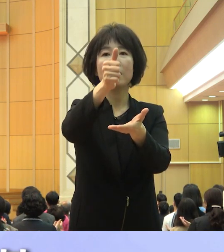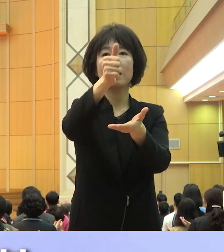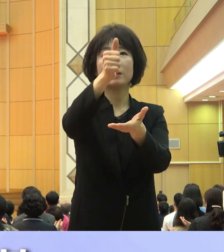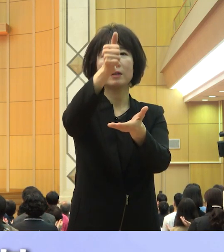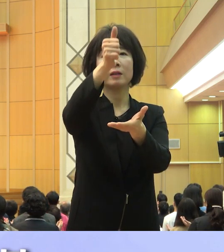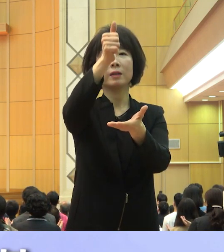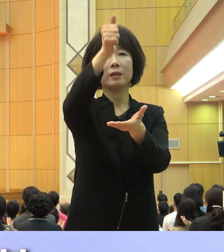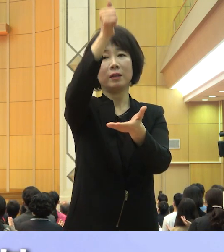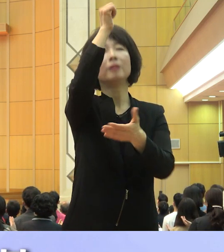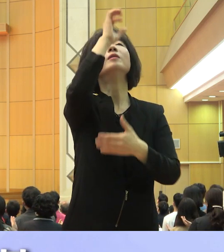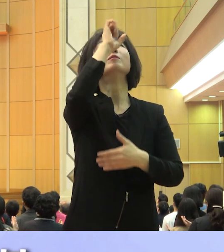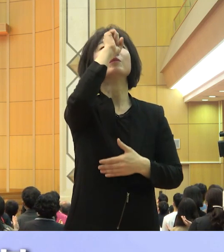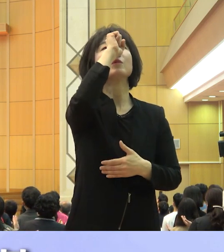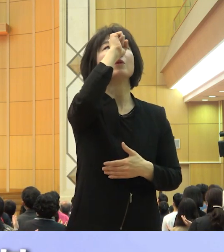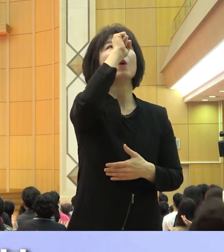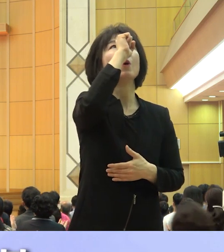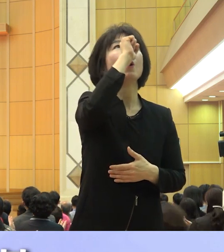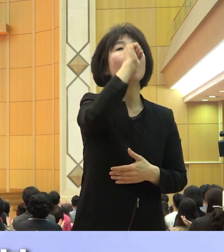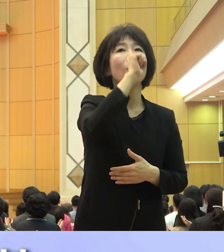하나님,